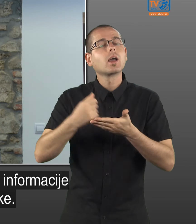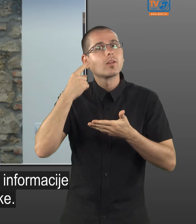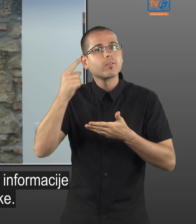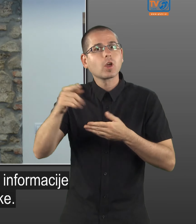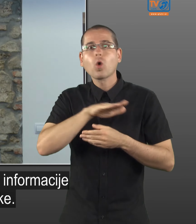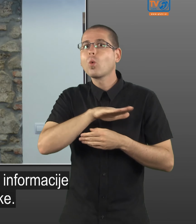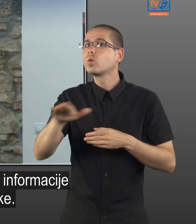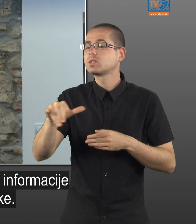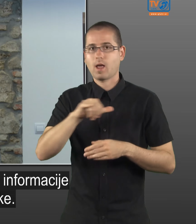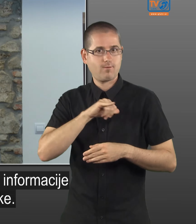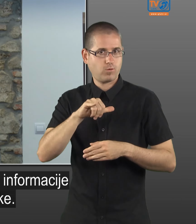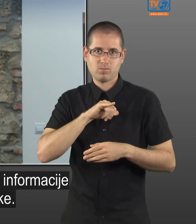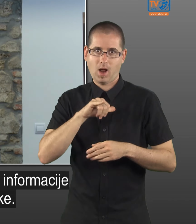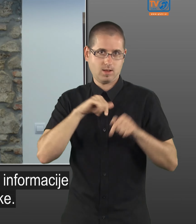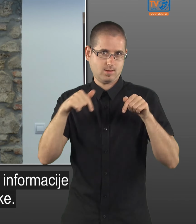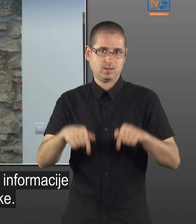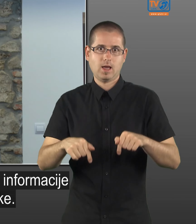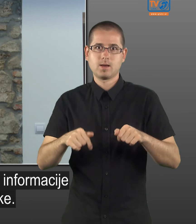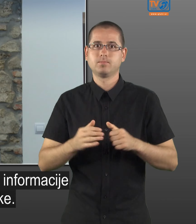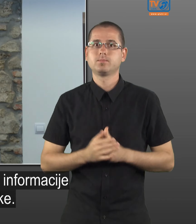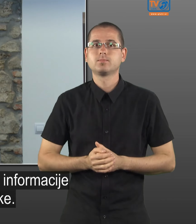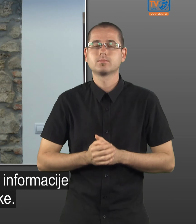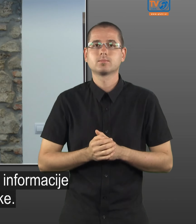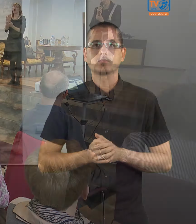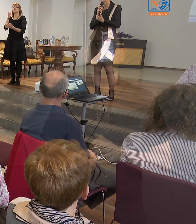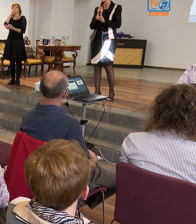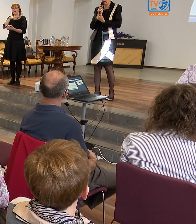izvejo vse informacije z prve roka.